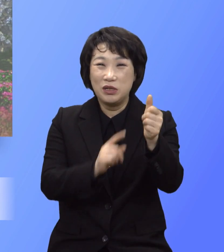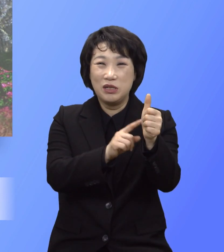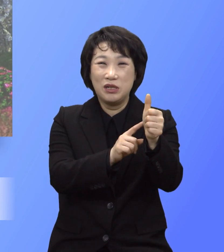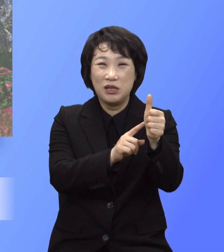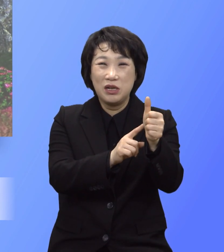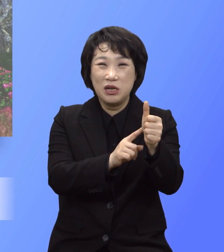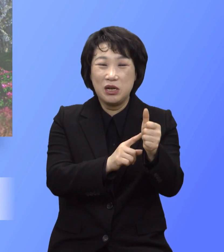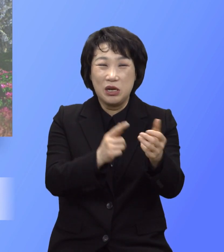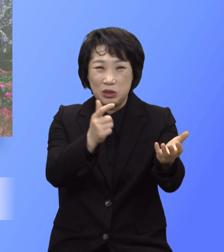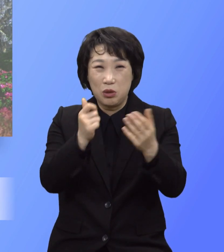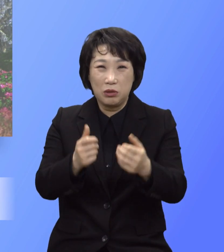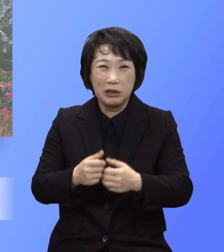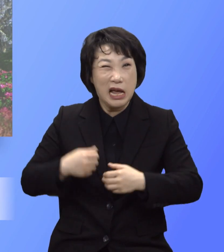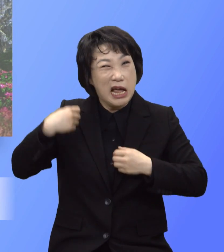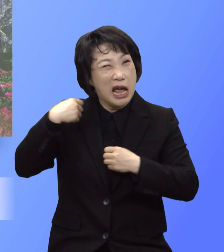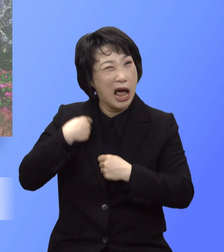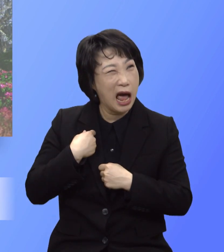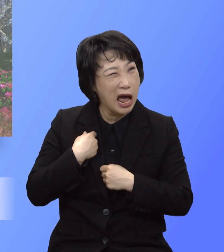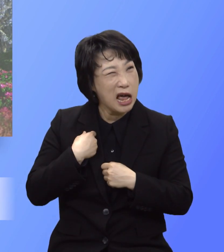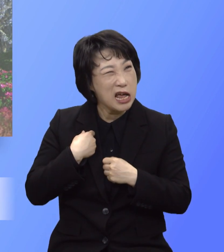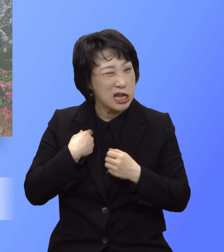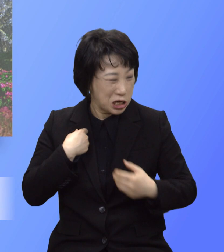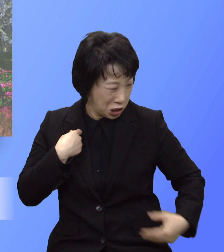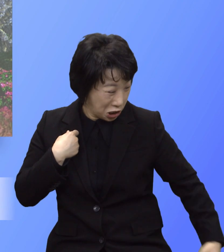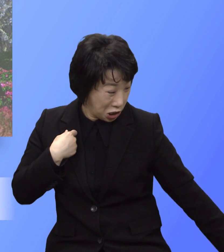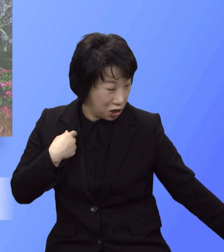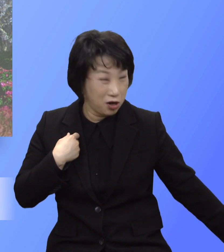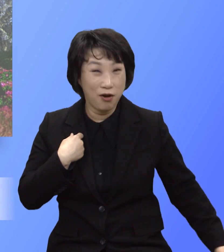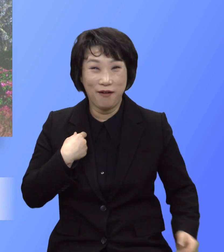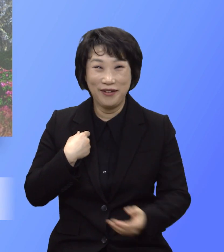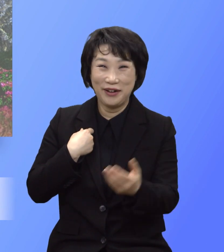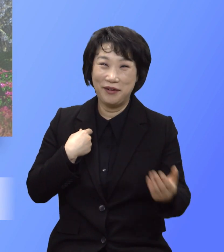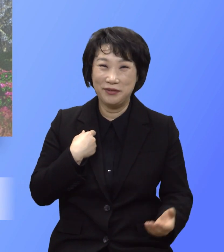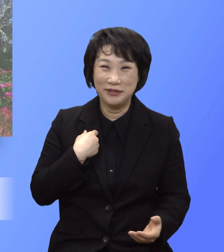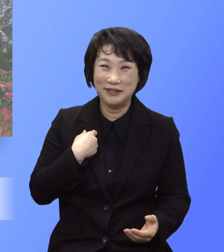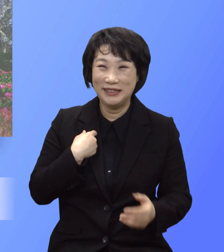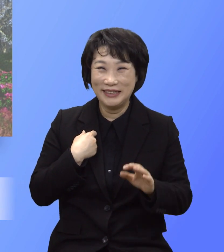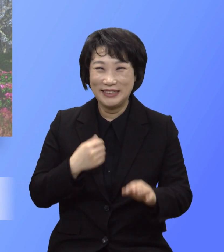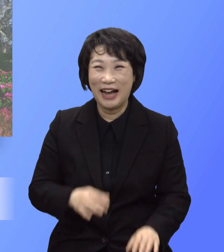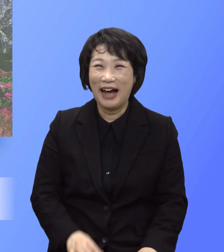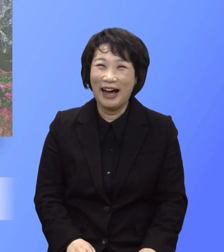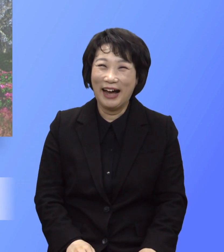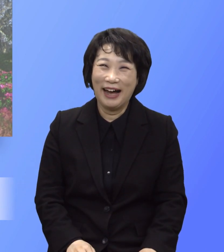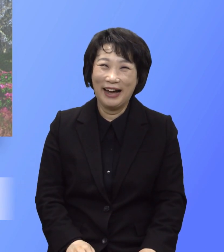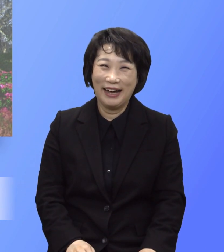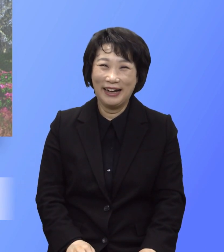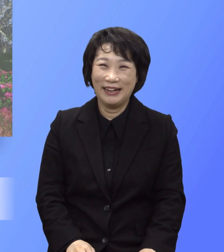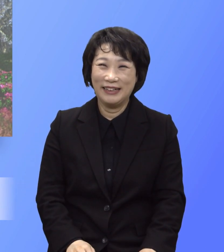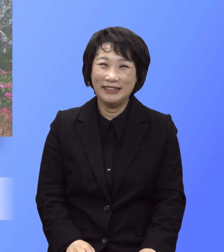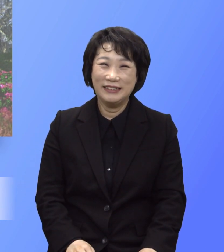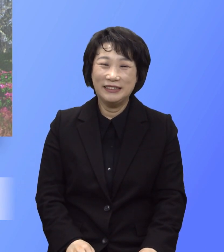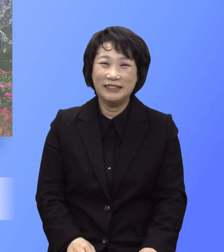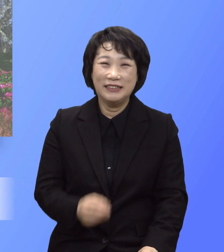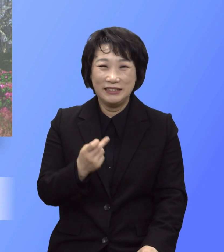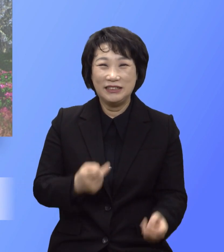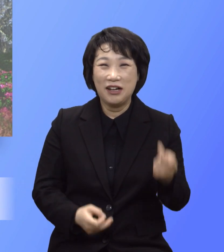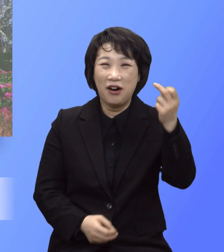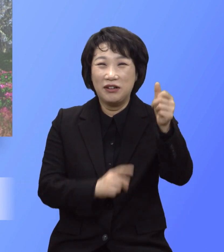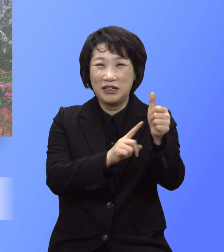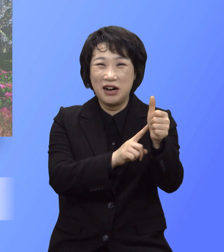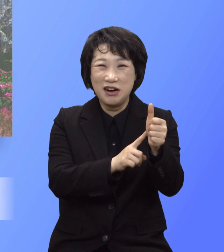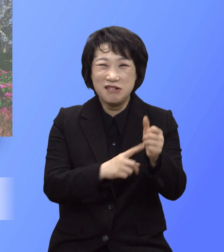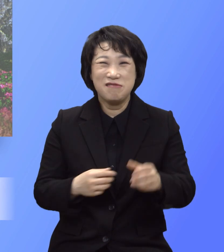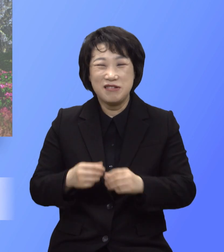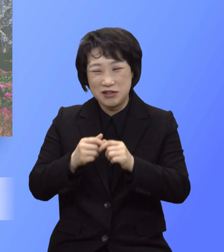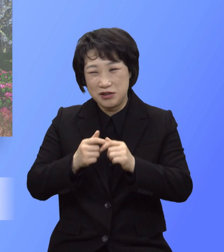길잖아요. 조그만한데 총 자기 보세요. 자기 이만큼 남는 총을